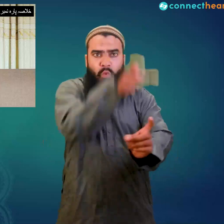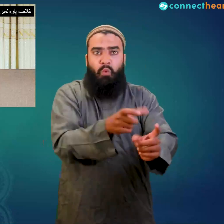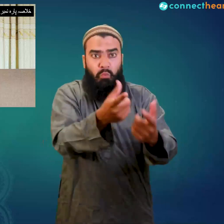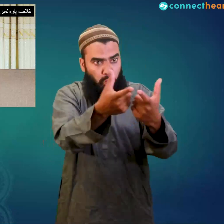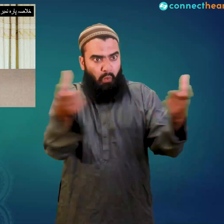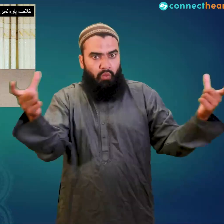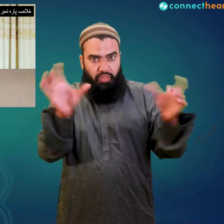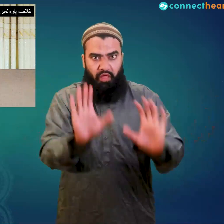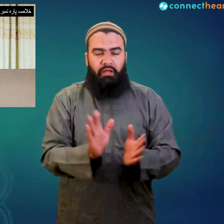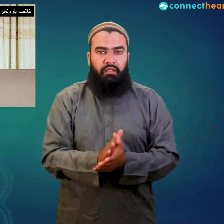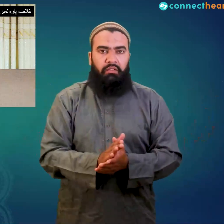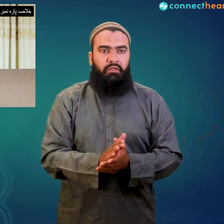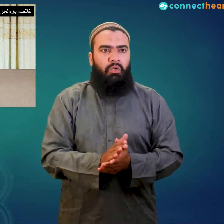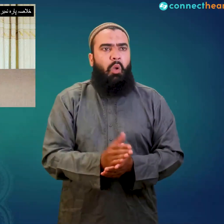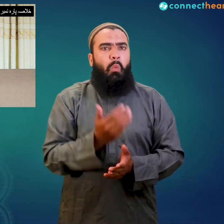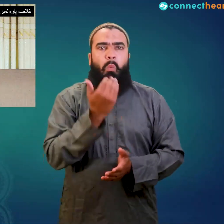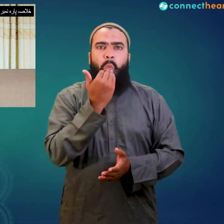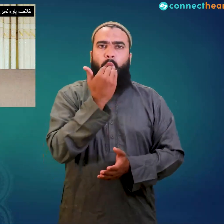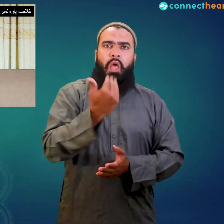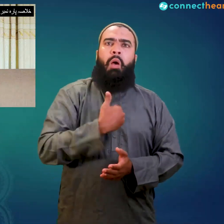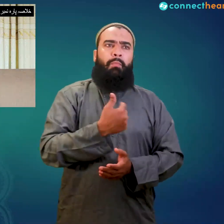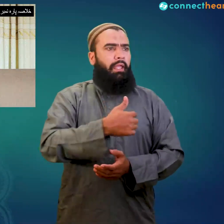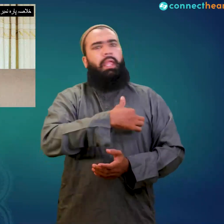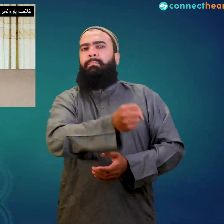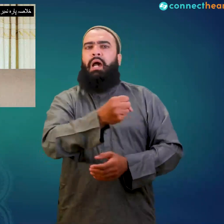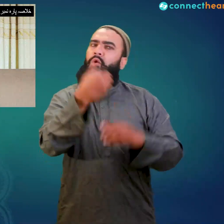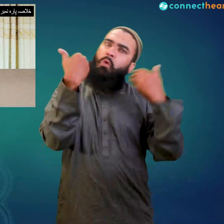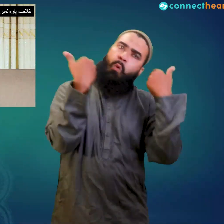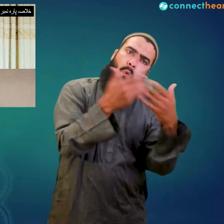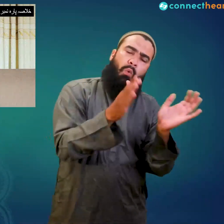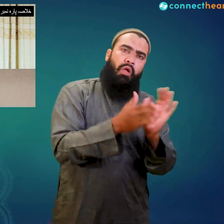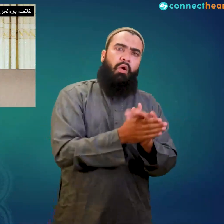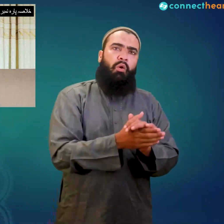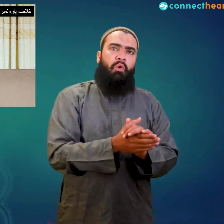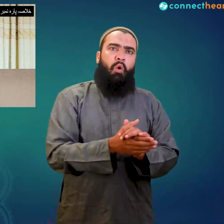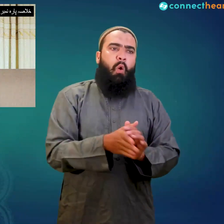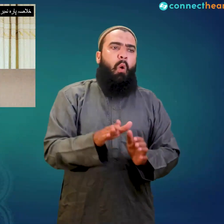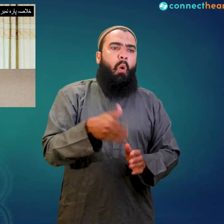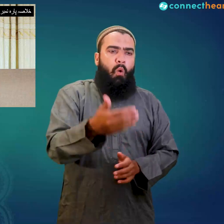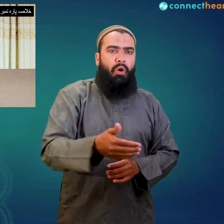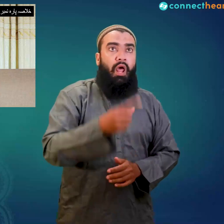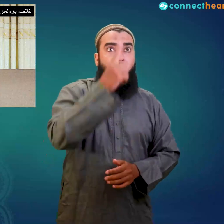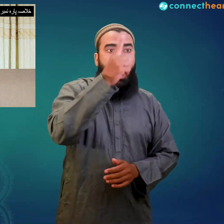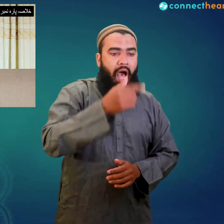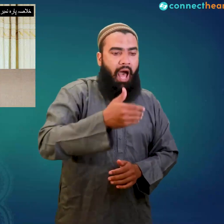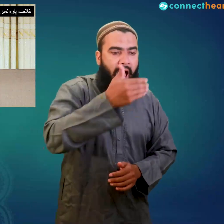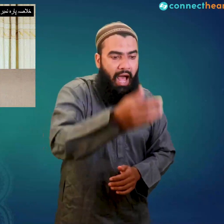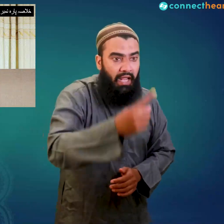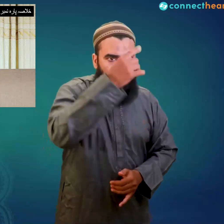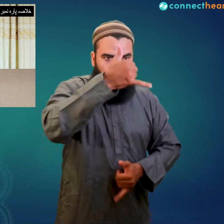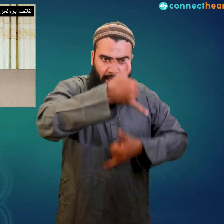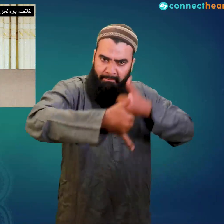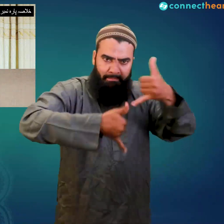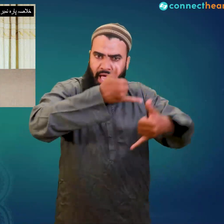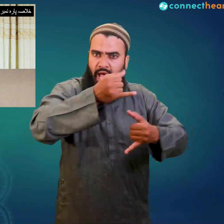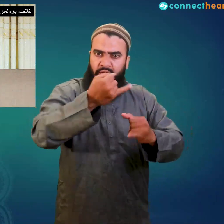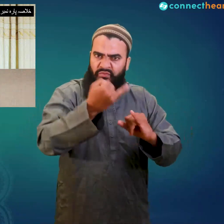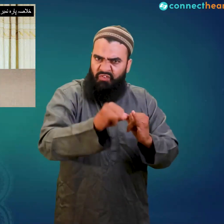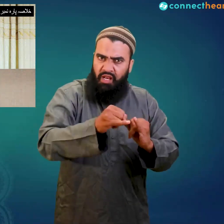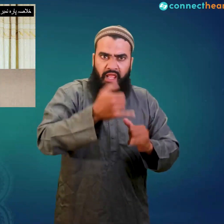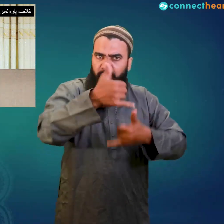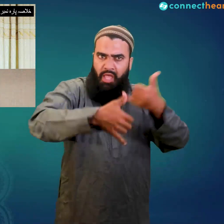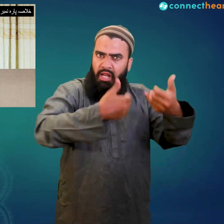گمان کر لیا کہ وہ کہیں گے کہ ہم ایمان لے آئے اور انہیں آزمایا نہیں جائے گا؟